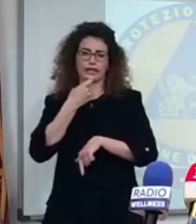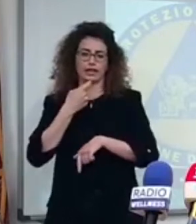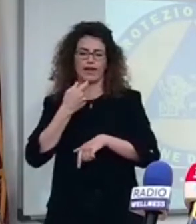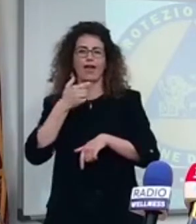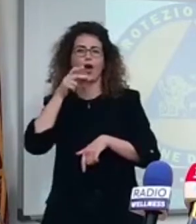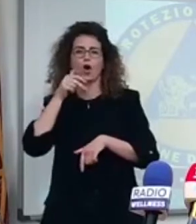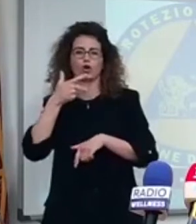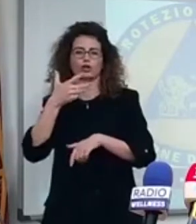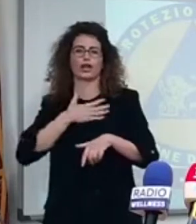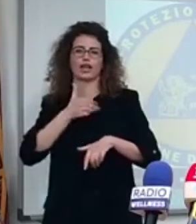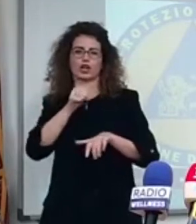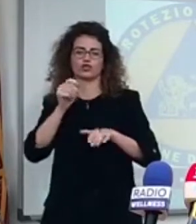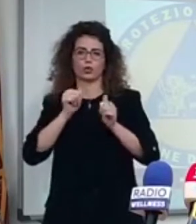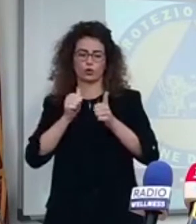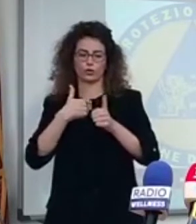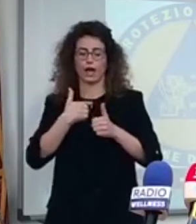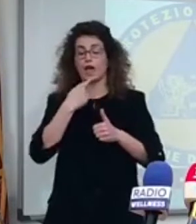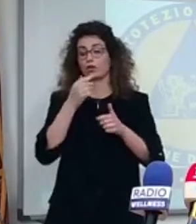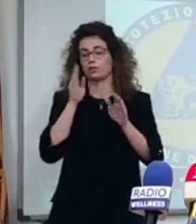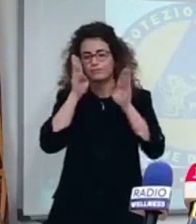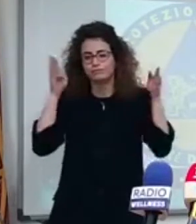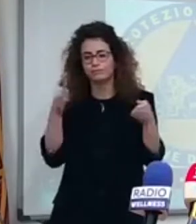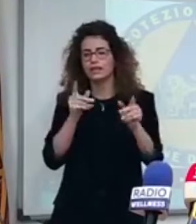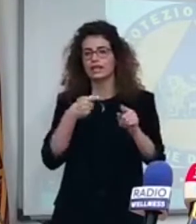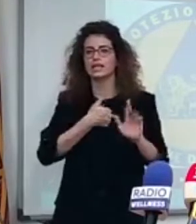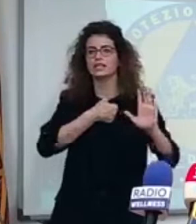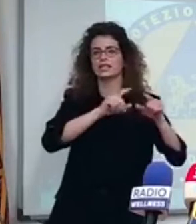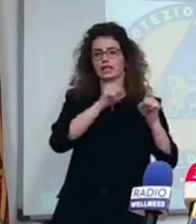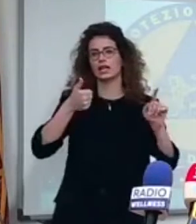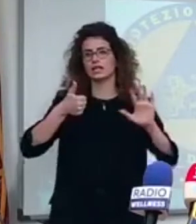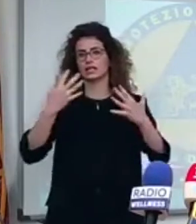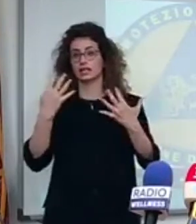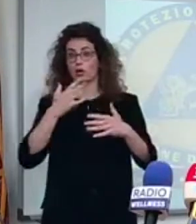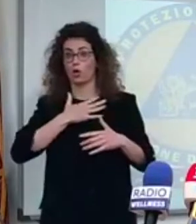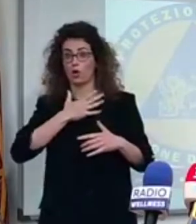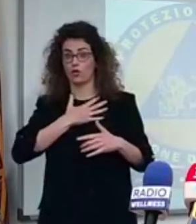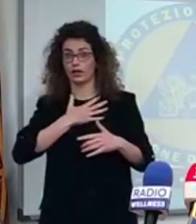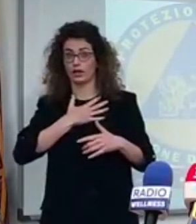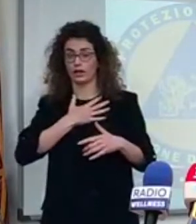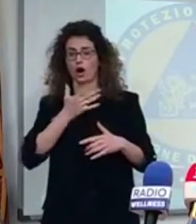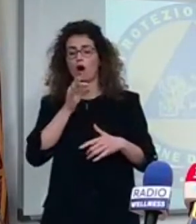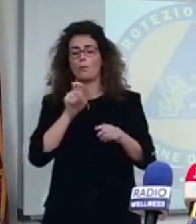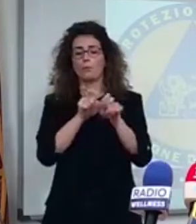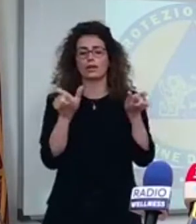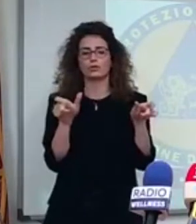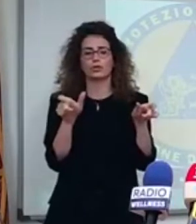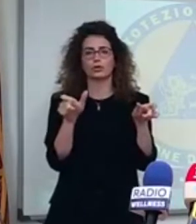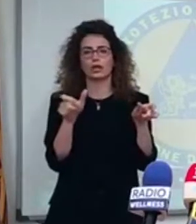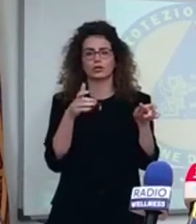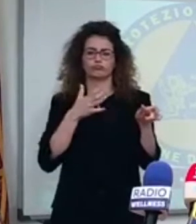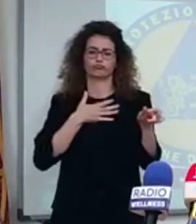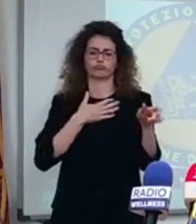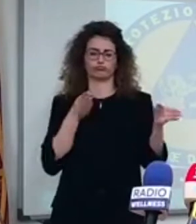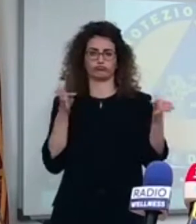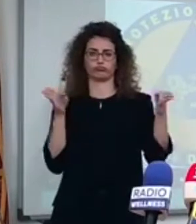dico soprattutto a coloro che hanno dai 60 ai 69 anni e comunque coloro che sono in questa età